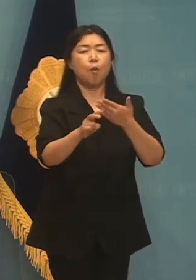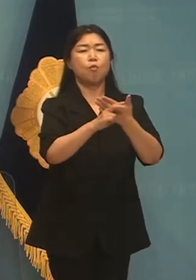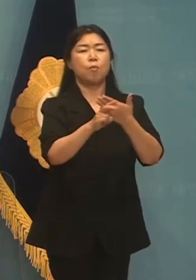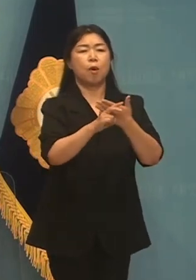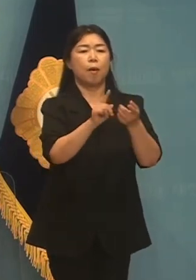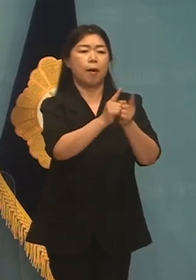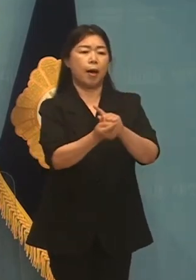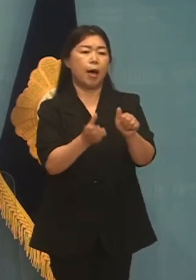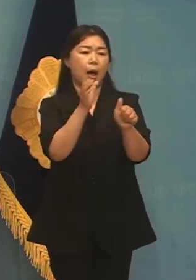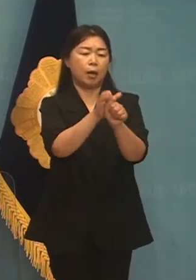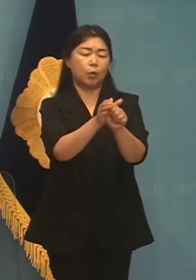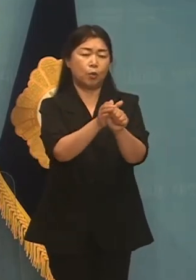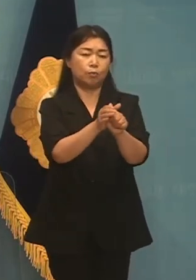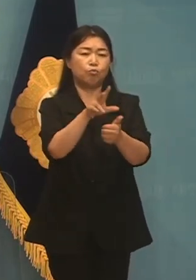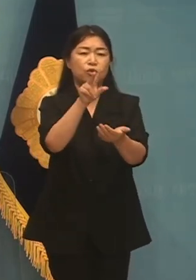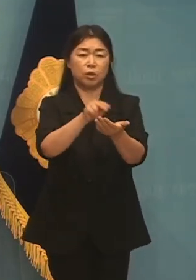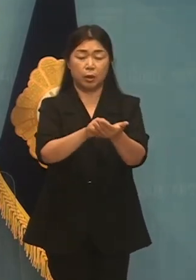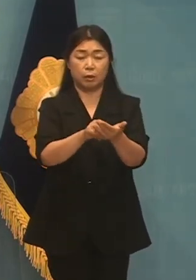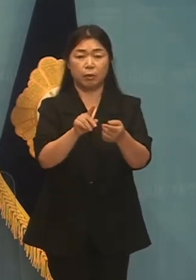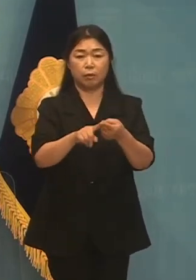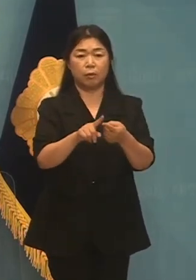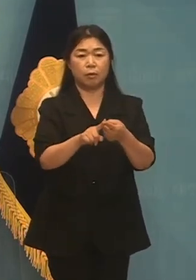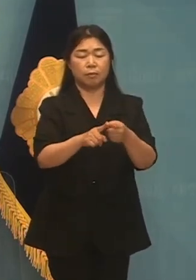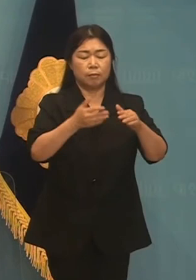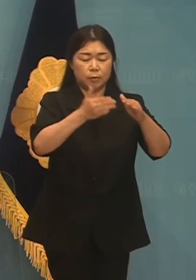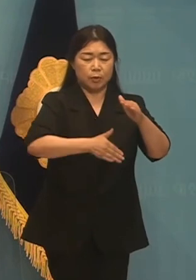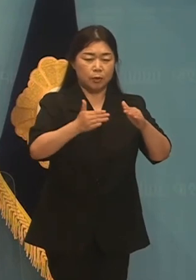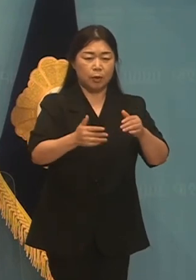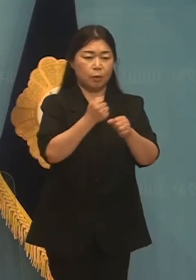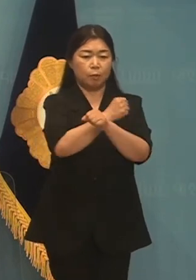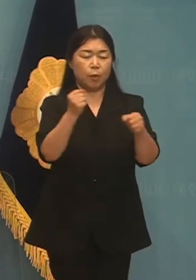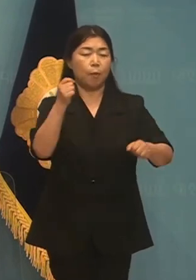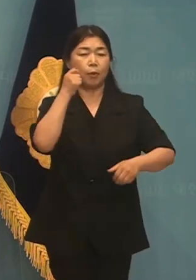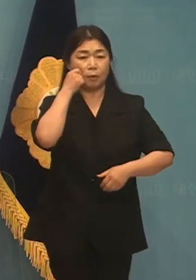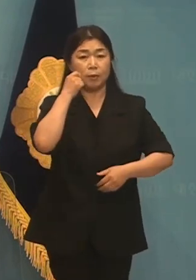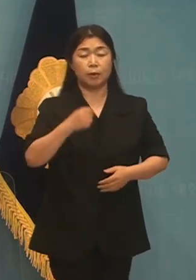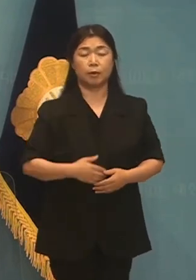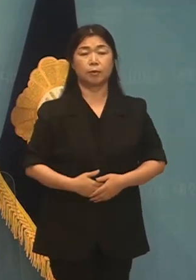불법 하도급 문제에 대해서는 결코 좌시하지 않겠습니다.